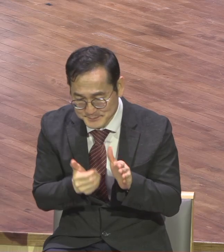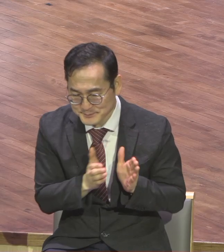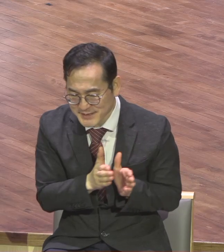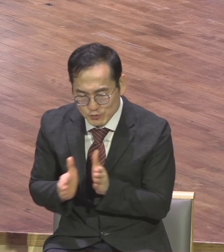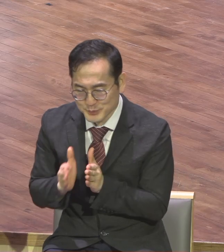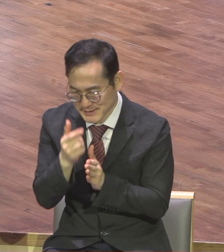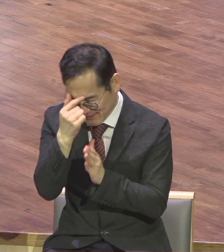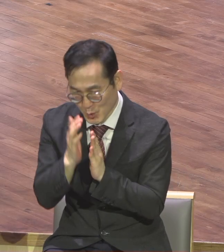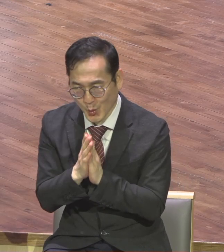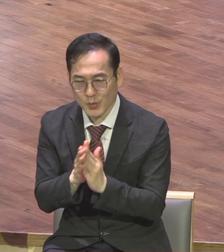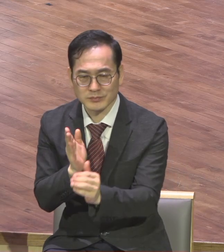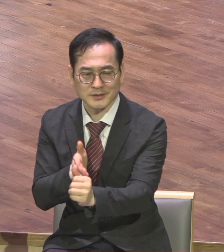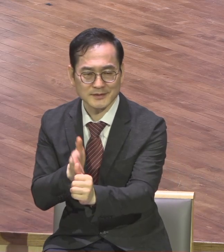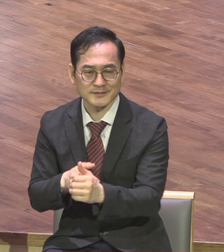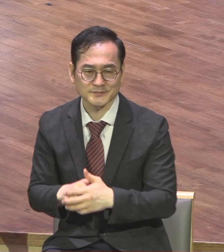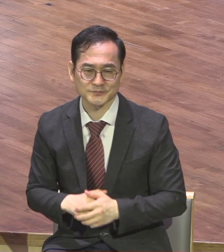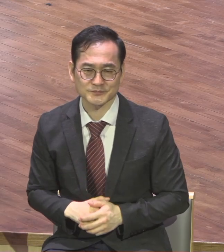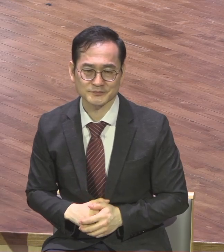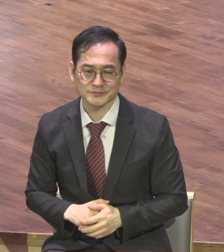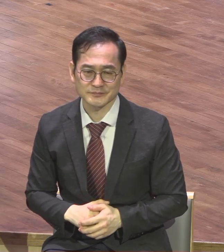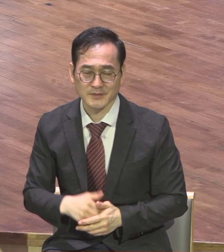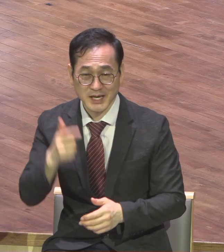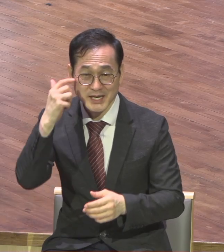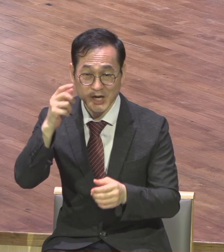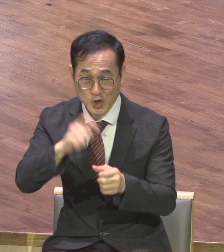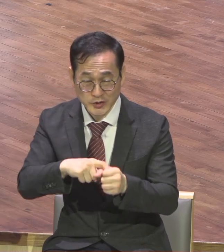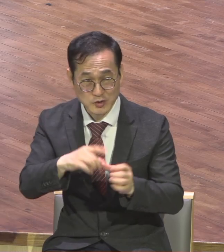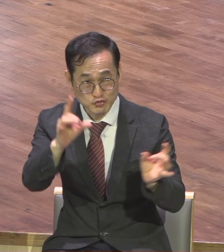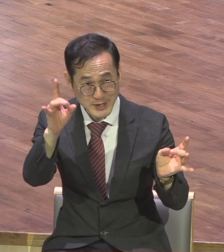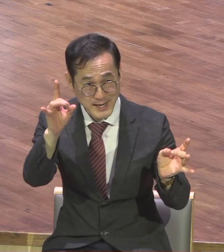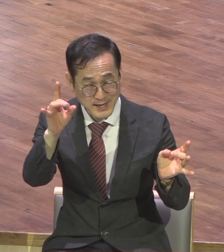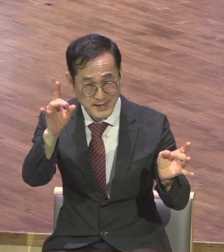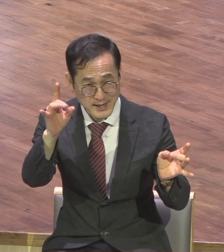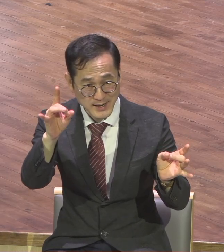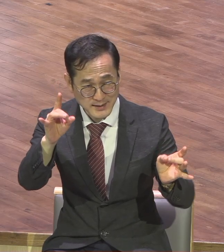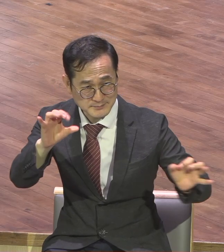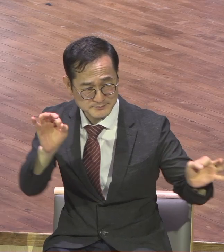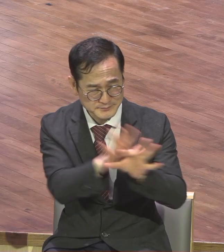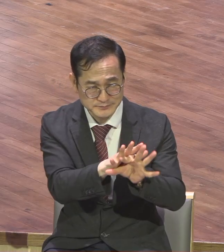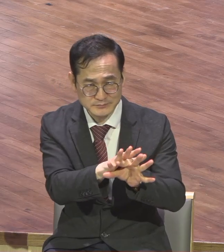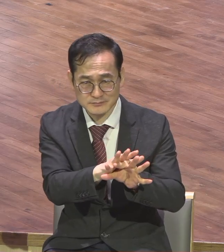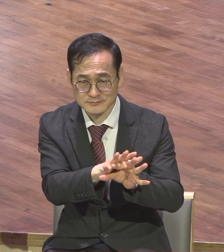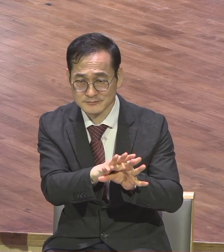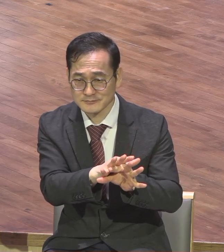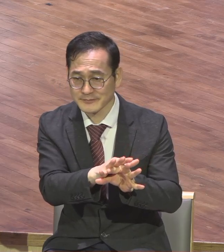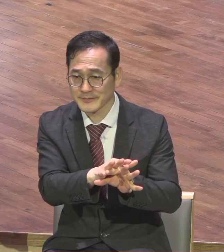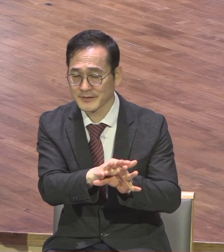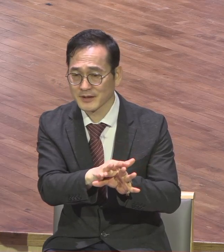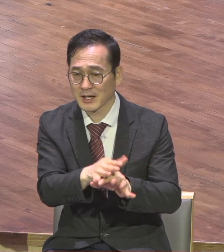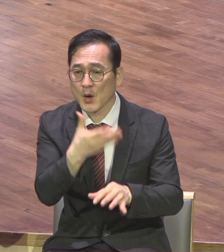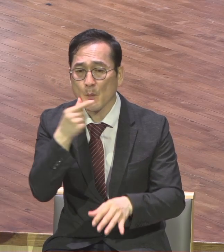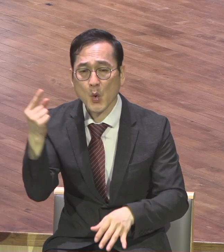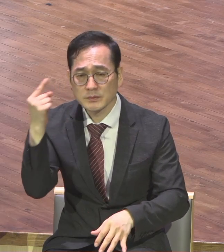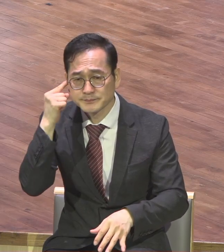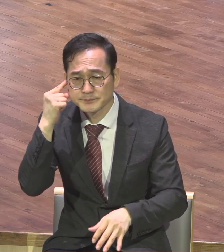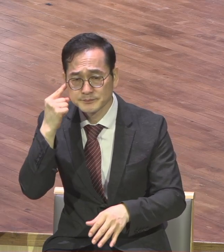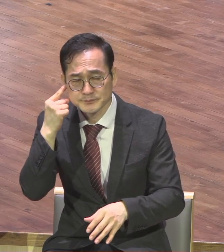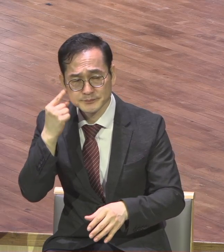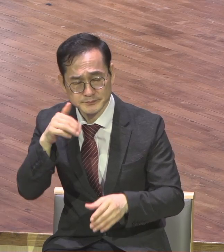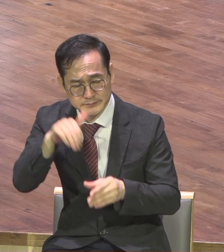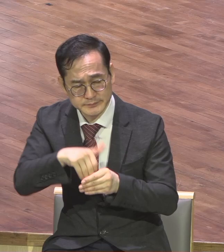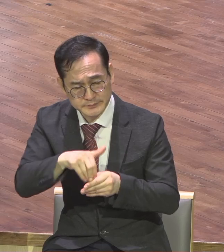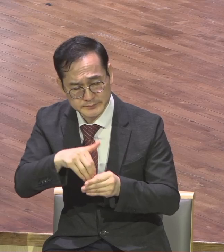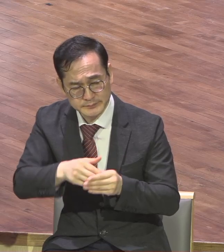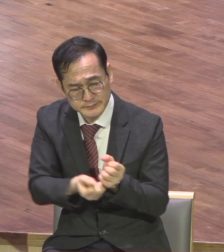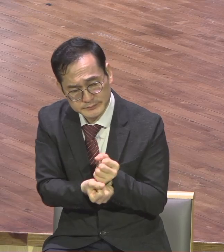바랍니다. 영적인 우상 숭배가 확실히 단절되고 새로운 이 복음 문화가